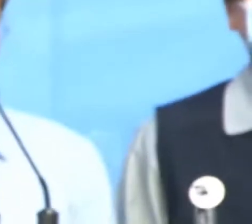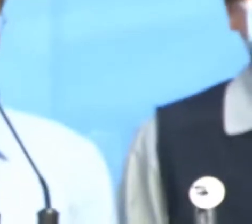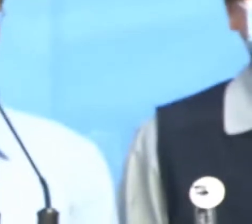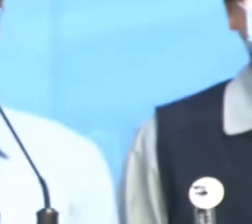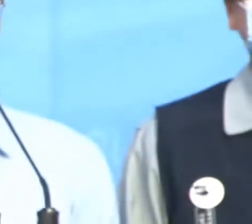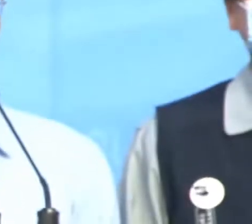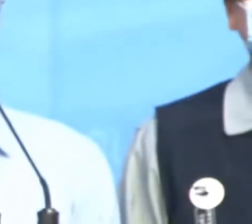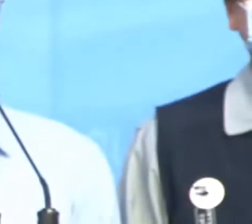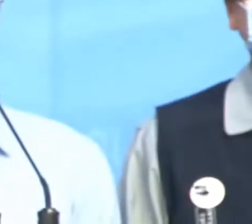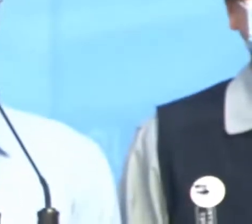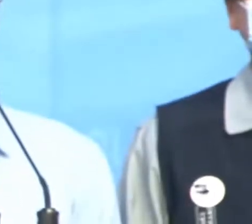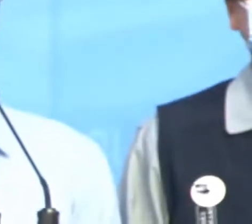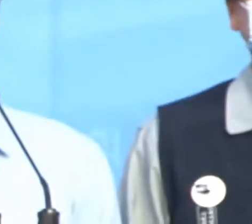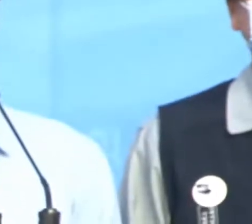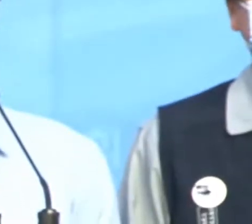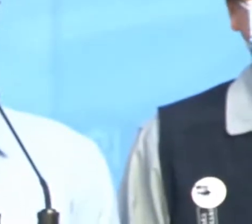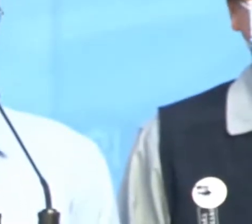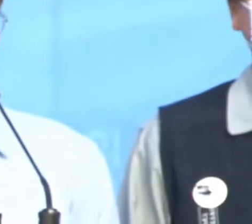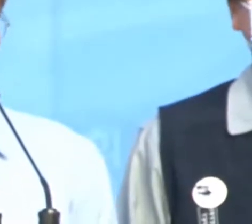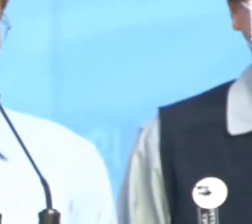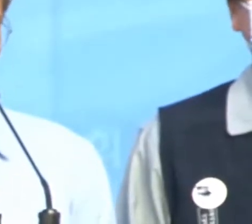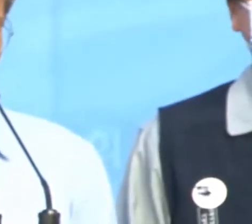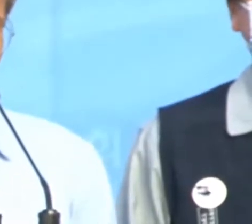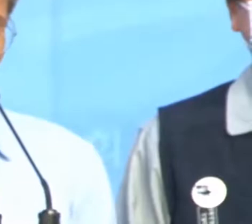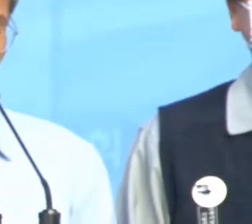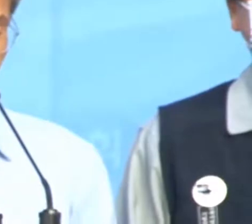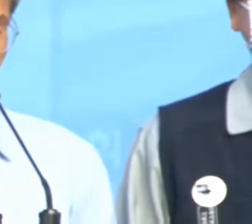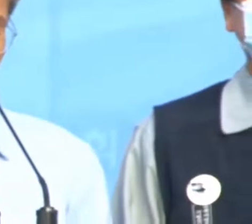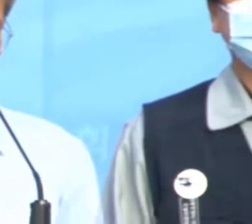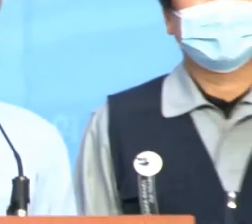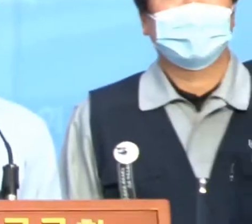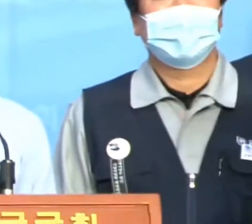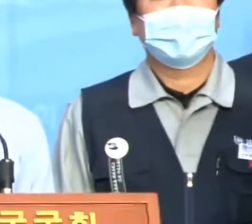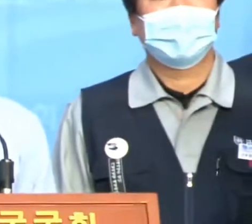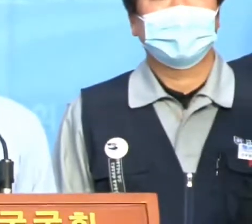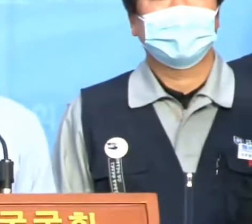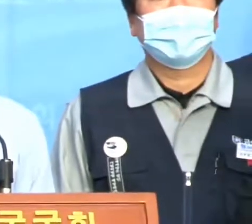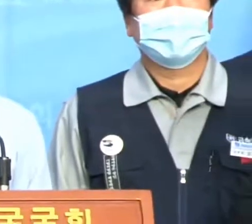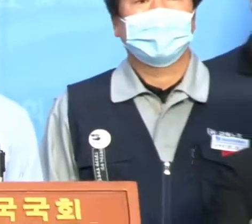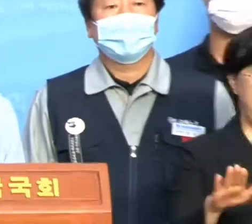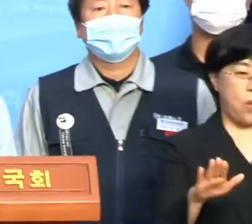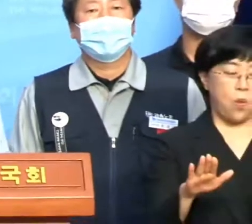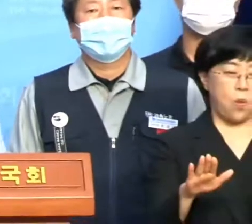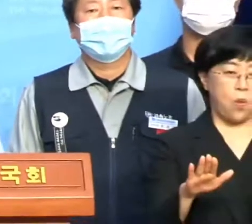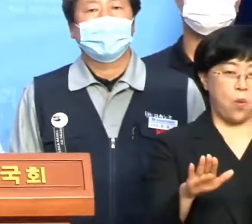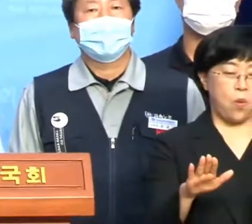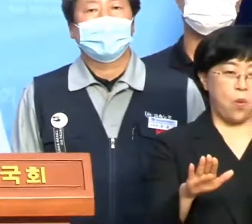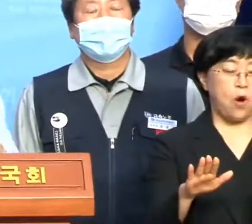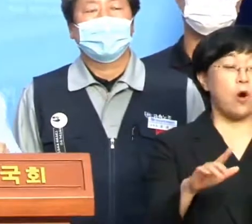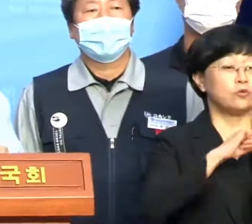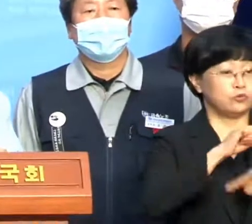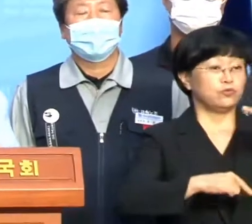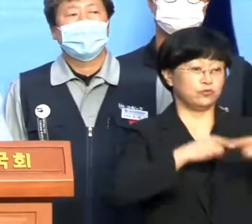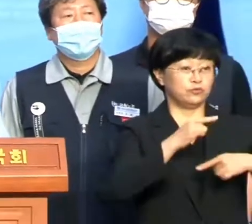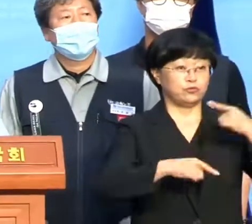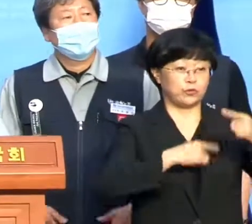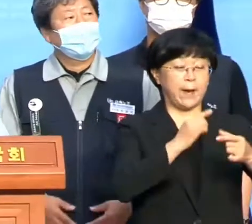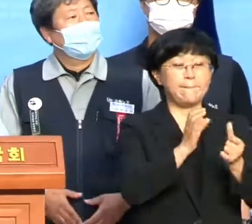디자인을 시작하도록 하겠습니다 그리고 오늘 특히 음 수화를